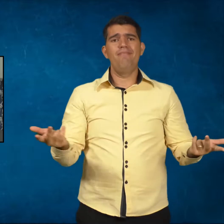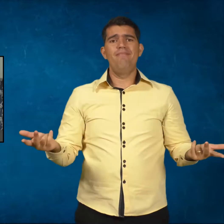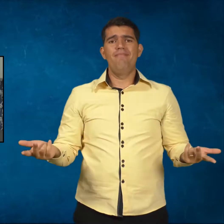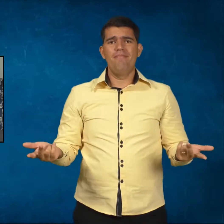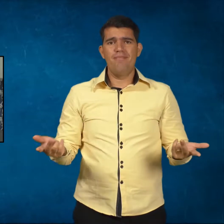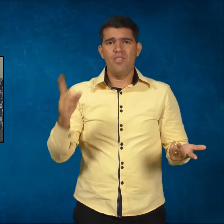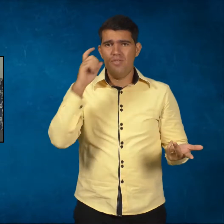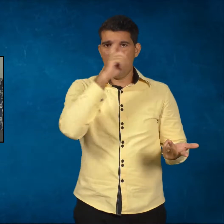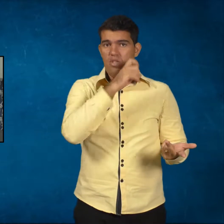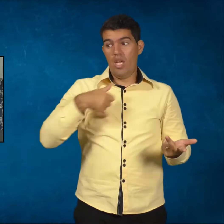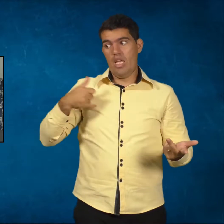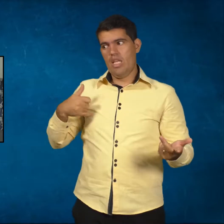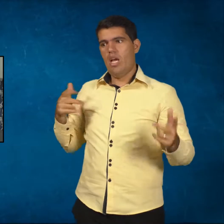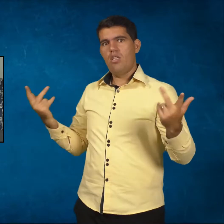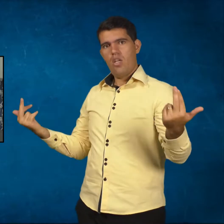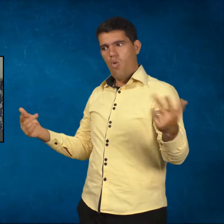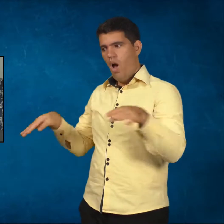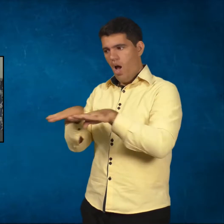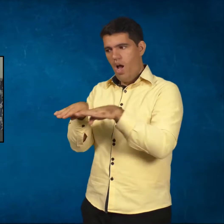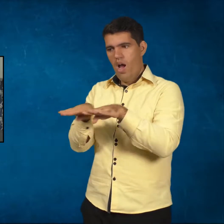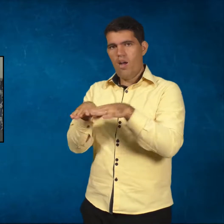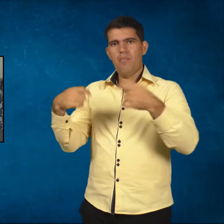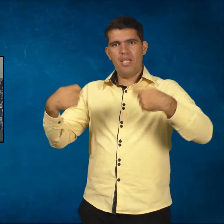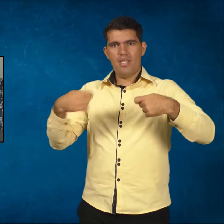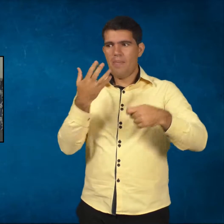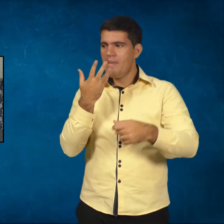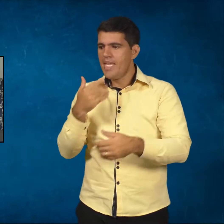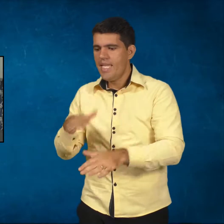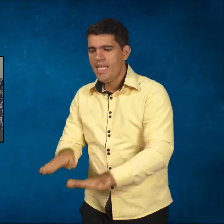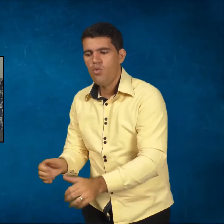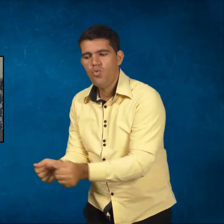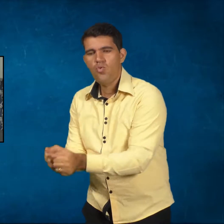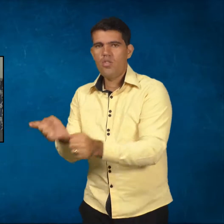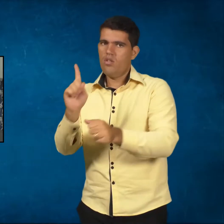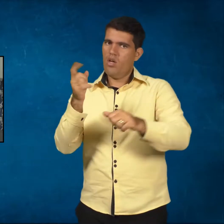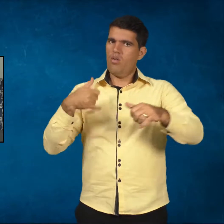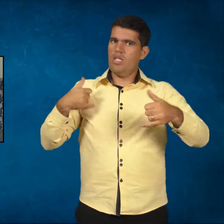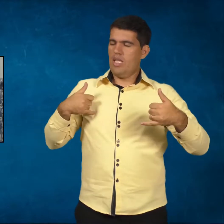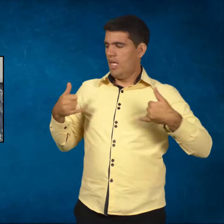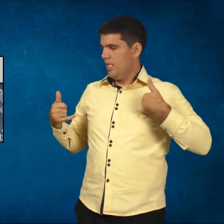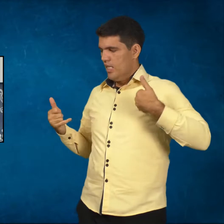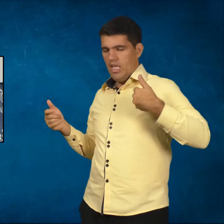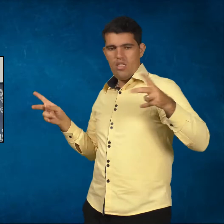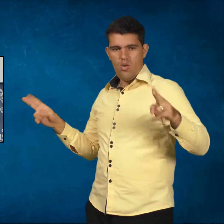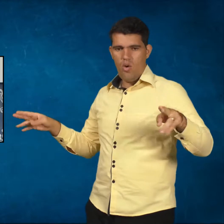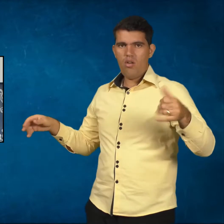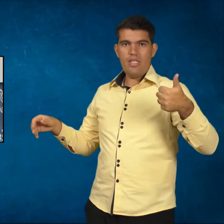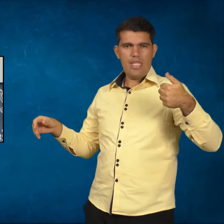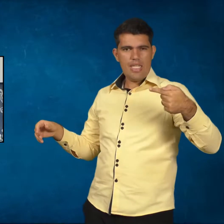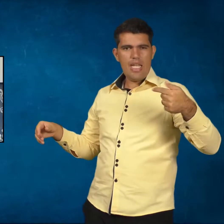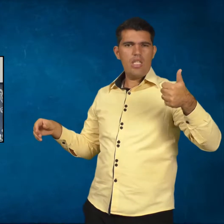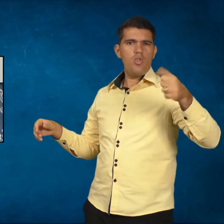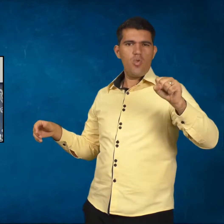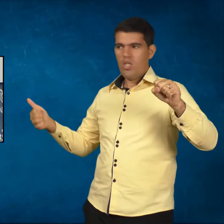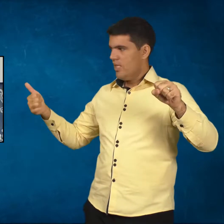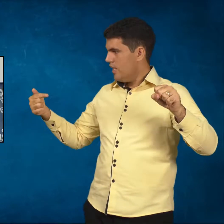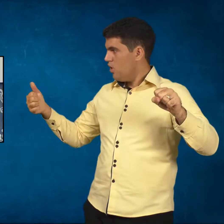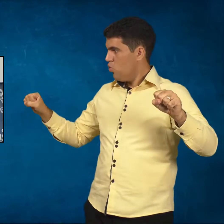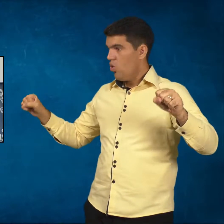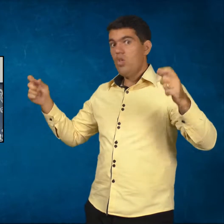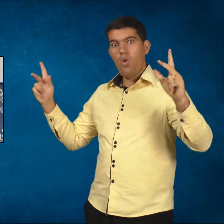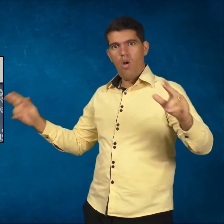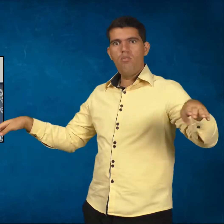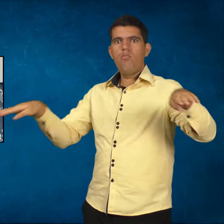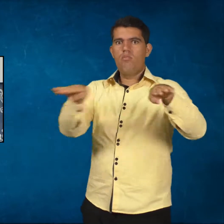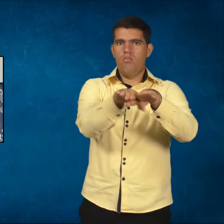para os pequenininhos. Certo. Ele vai para um ambiente de 18, 17, se é a idade dele. Isto equivaleria ao ensino